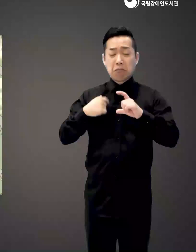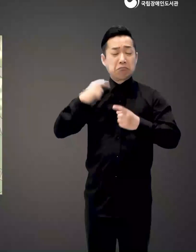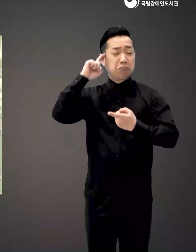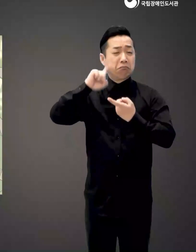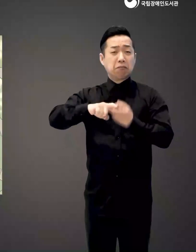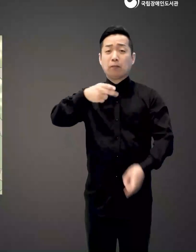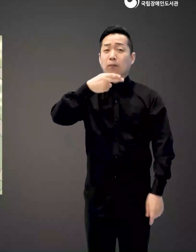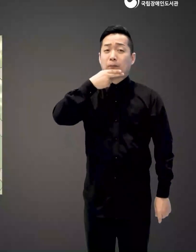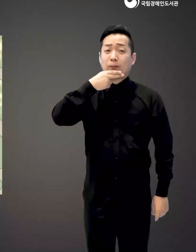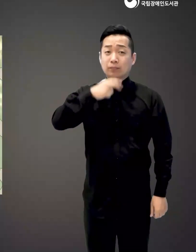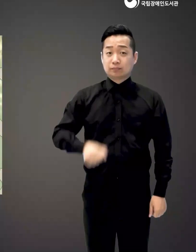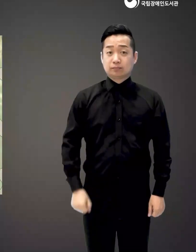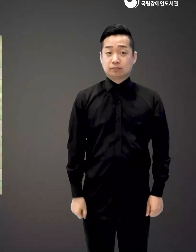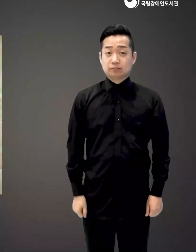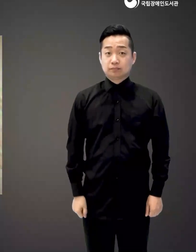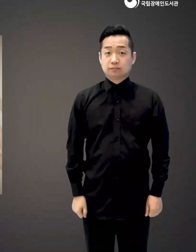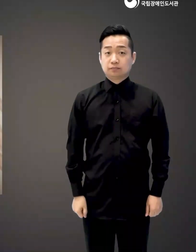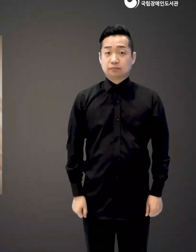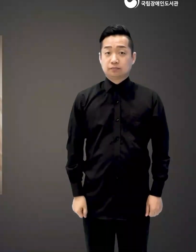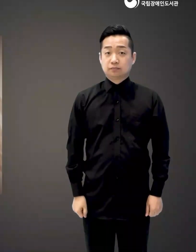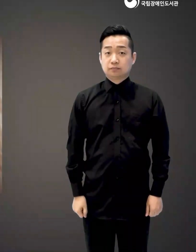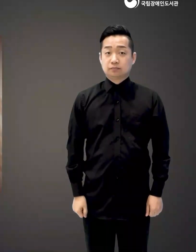없었습니다.